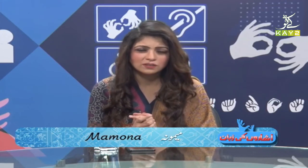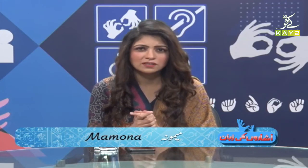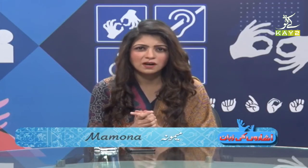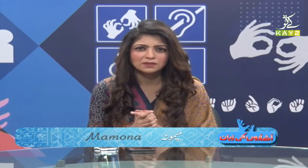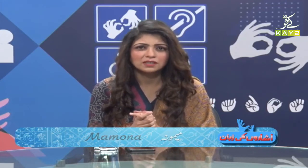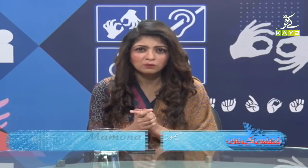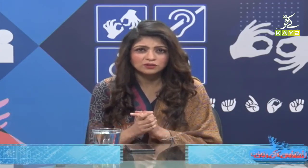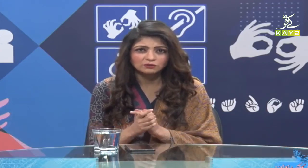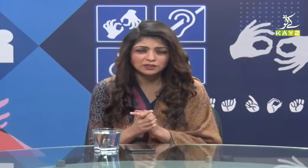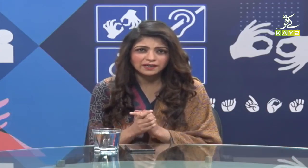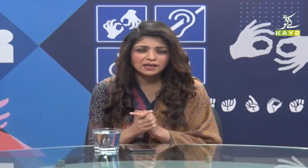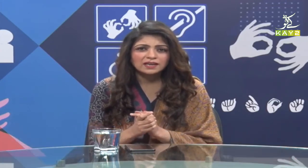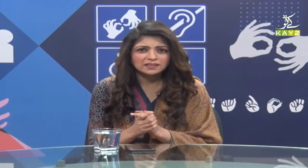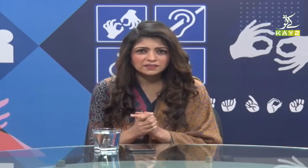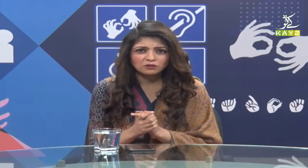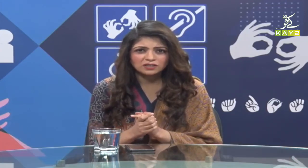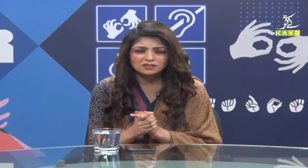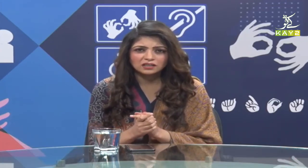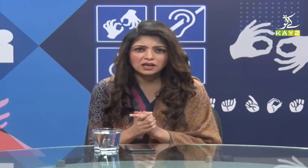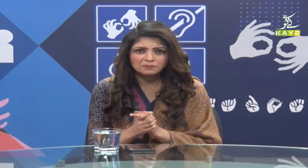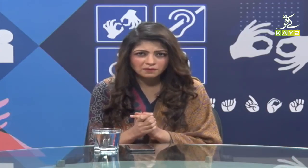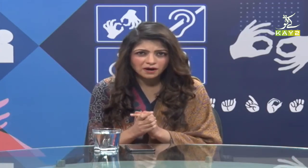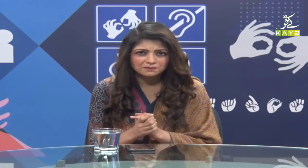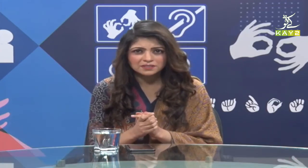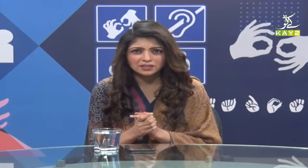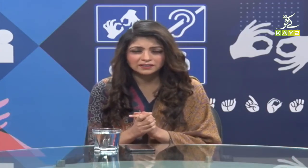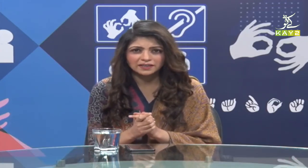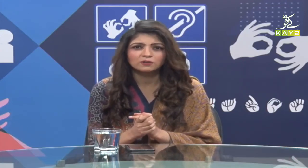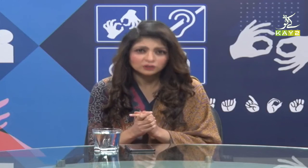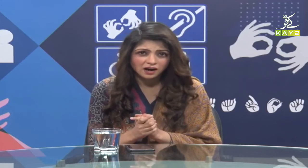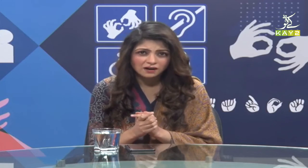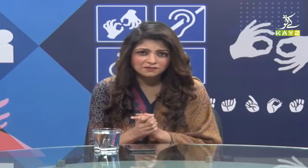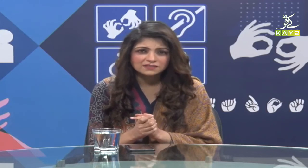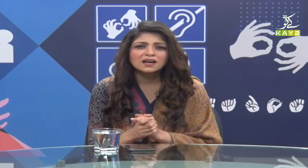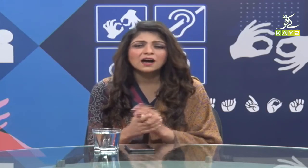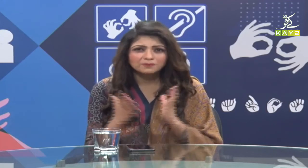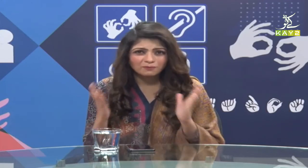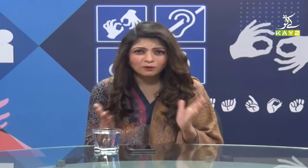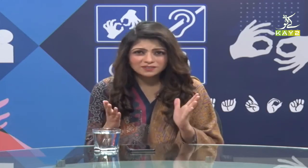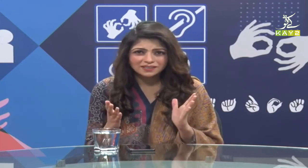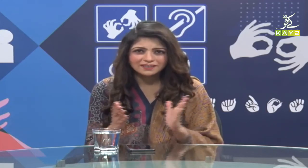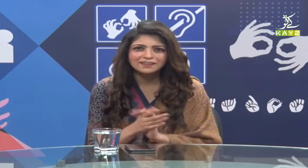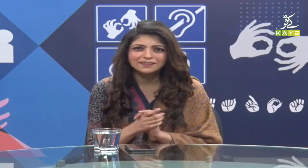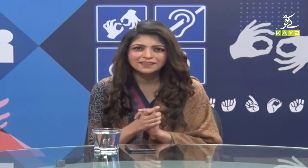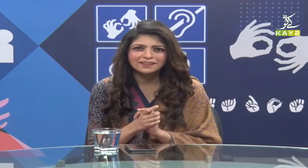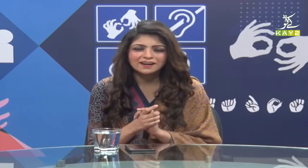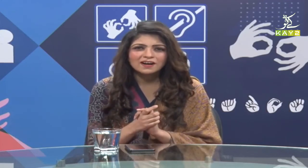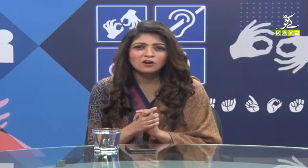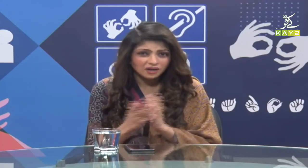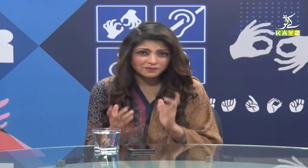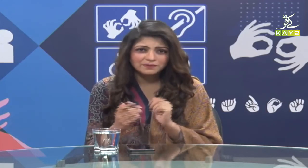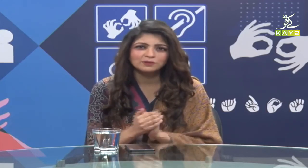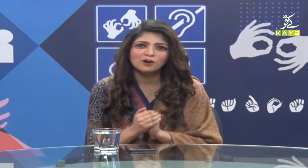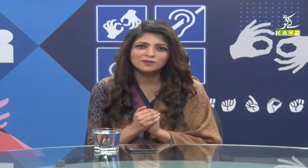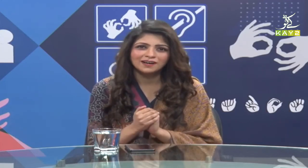है वो किसी काम के लिए बहुत ज़रूरी है। इसी नोट के साथ अब हम आपसे चाहते हैं खुदा हाफिज़, अपना बहुत सारा ख्याल रखिएगा